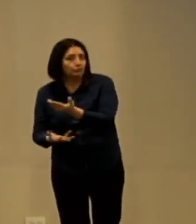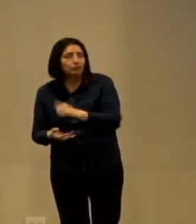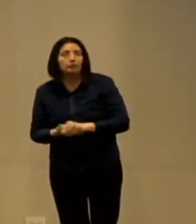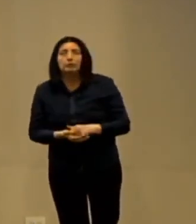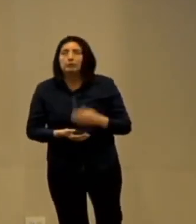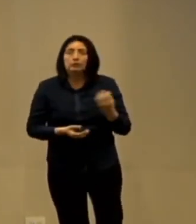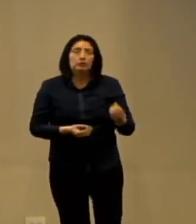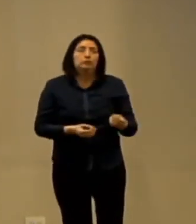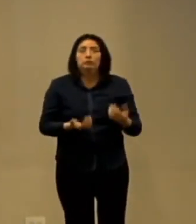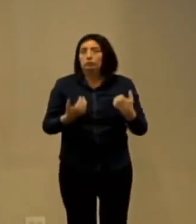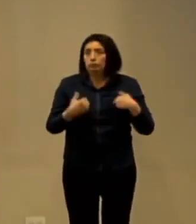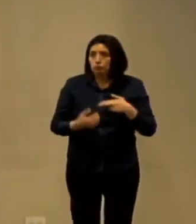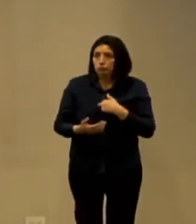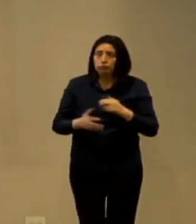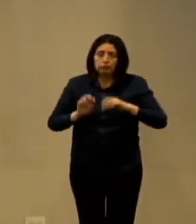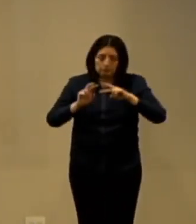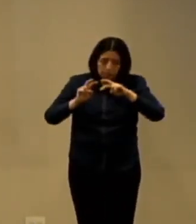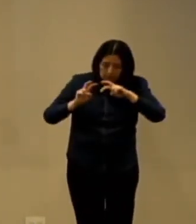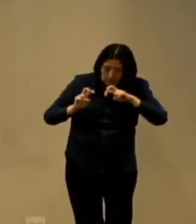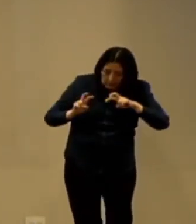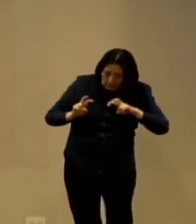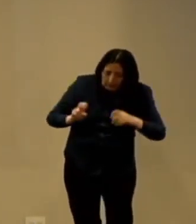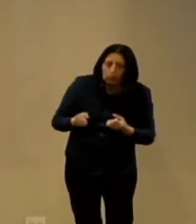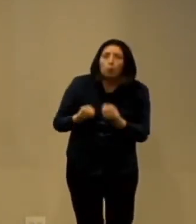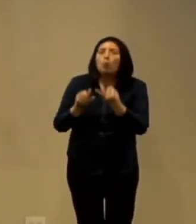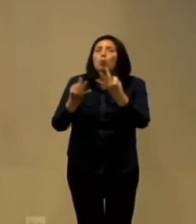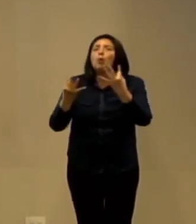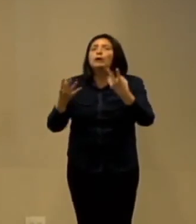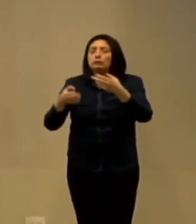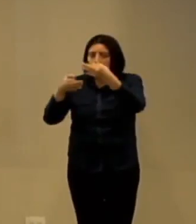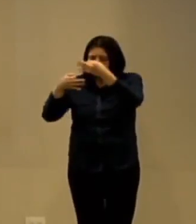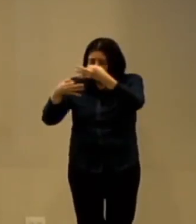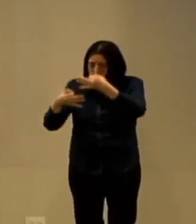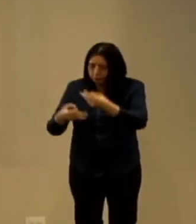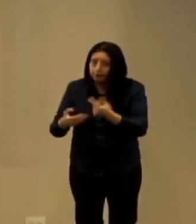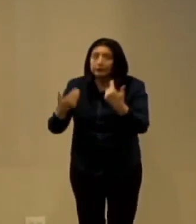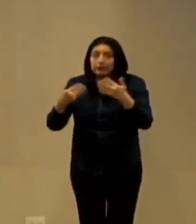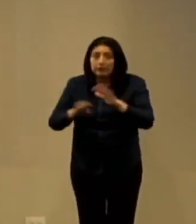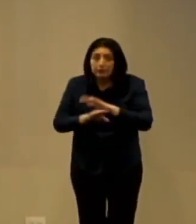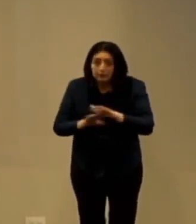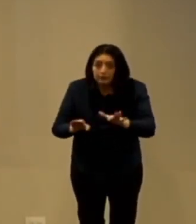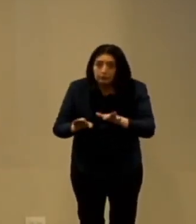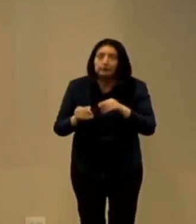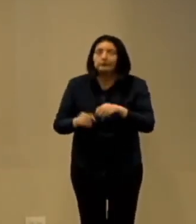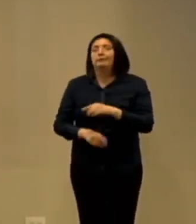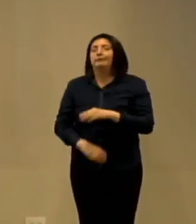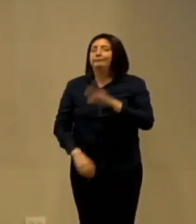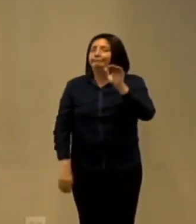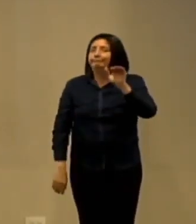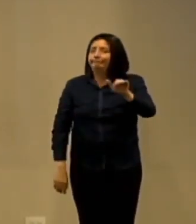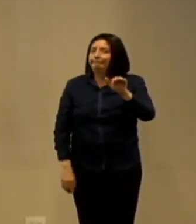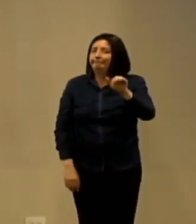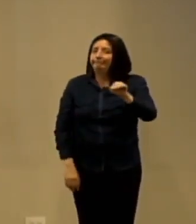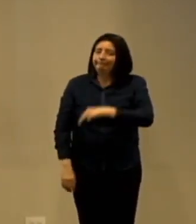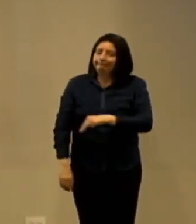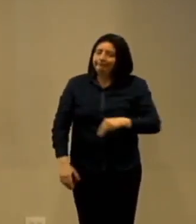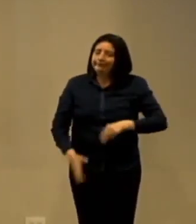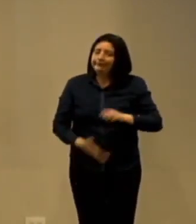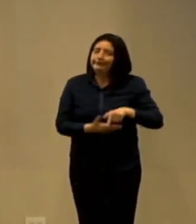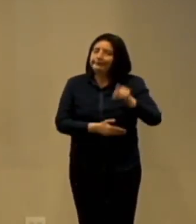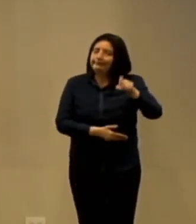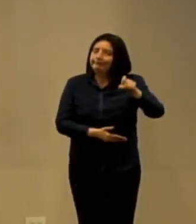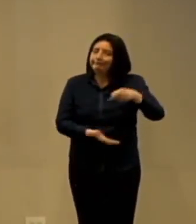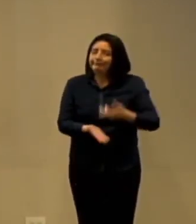Justamente, con OPS estamos haciendo un estudio de costos, ya está concluyendo, y eso nos va a permitir decirle, Para certificar a una persona,